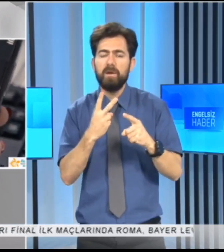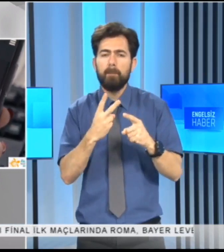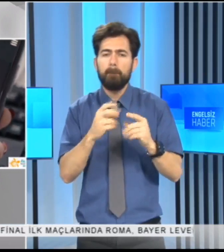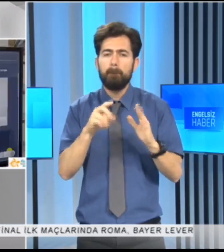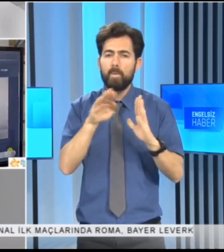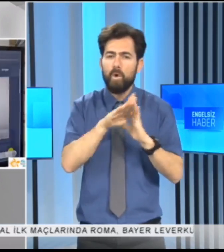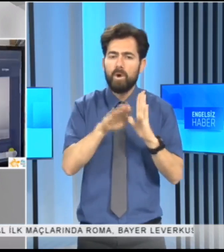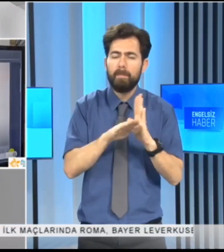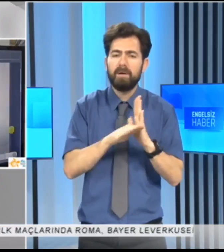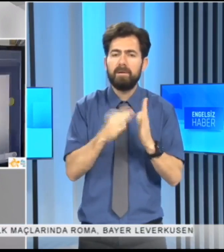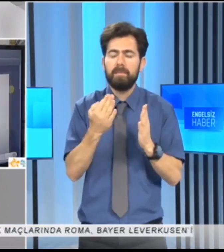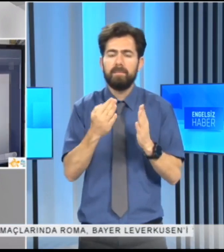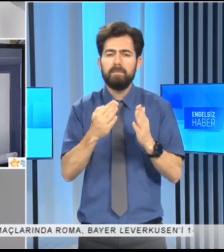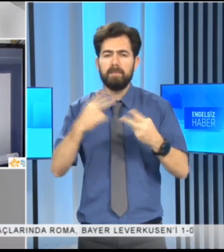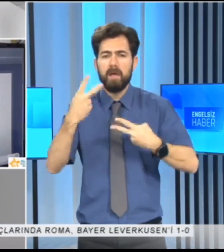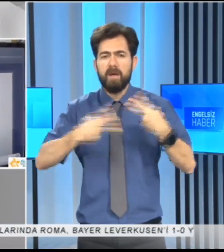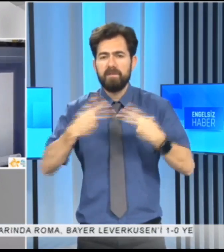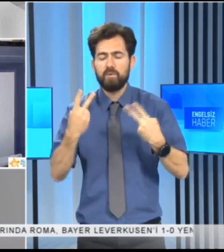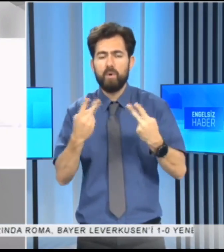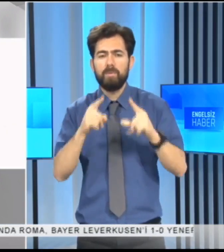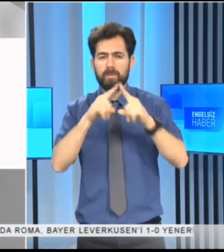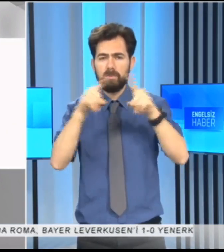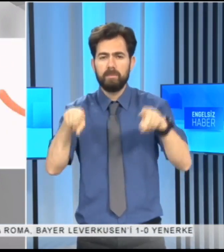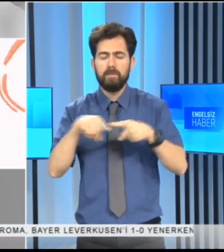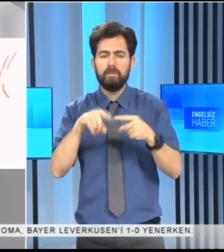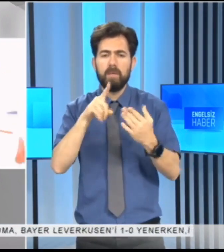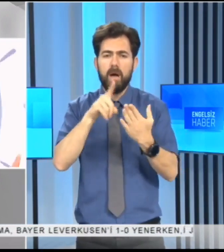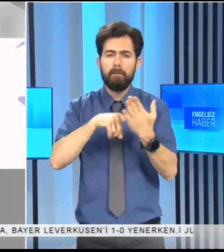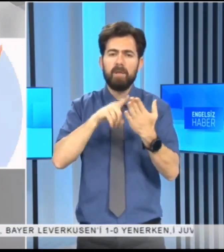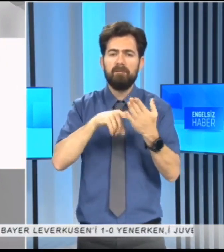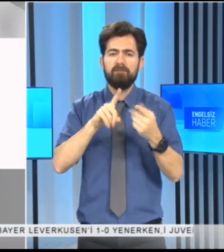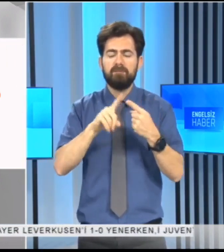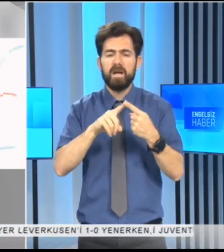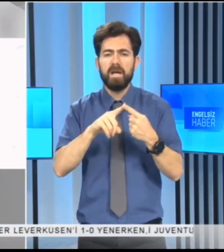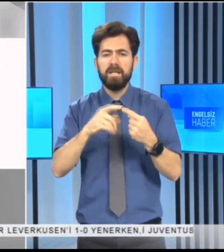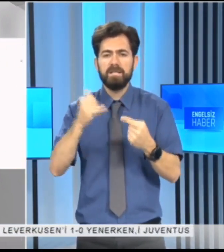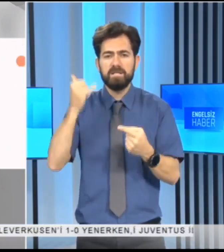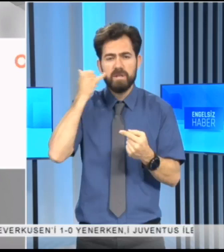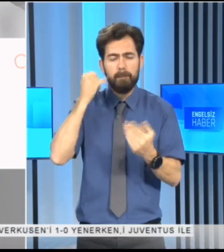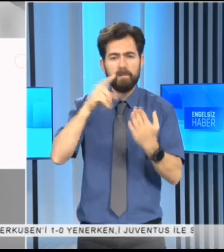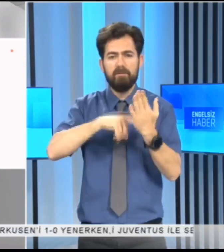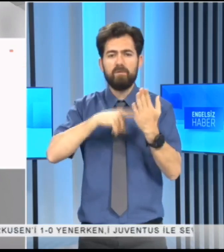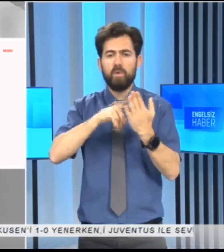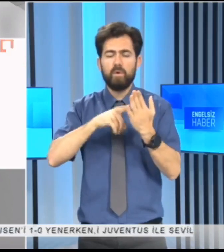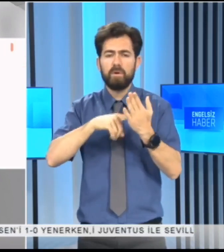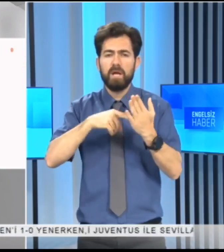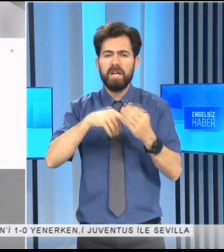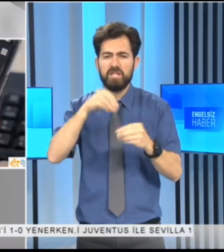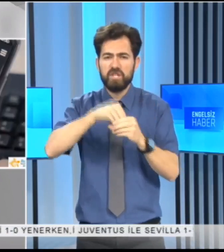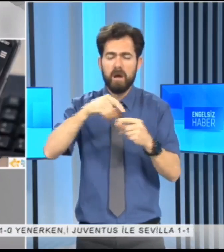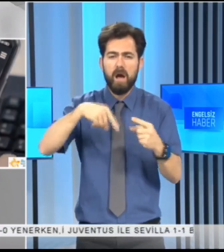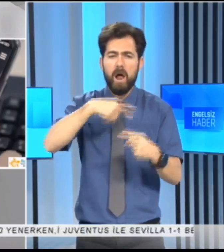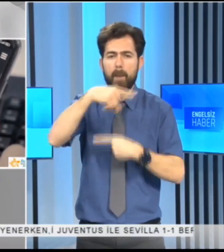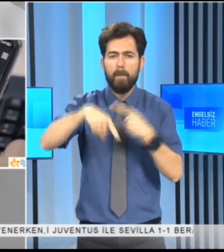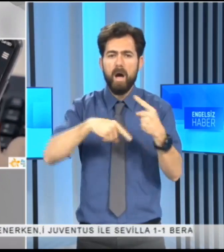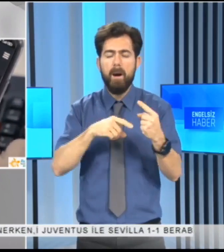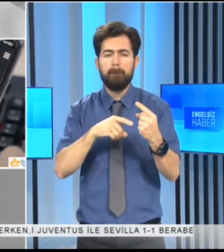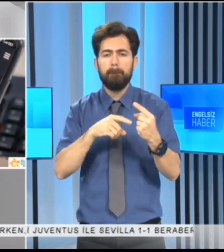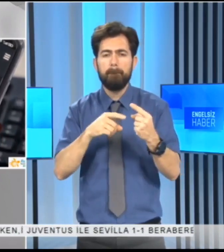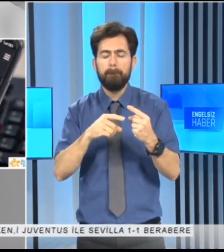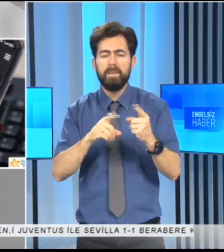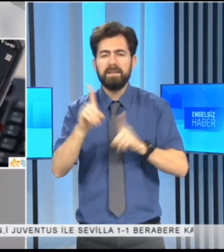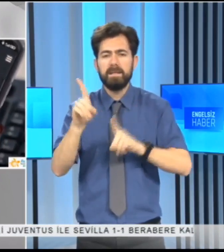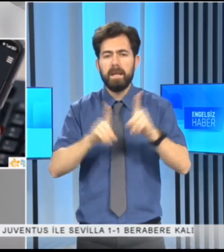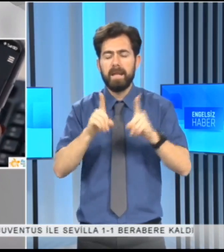uygulamasını televizyon, tablet ve cep telefonlarındaki arama motorlarına girerek